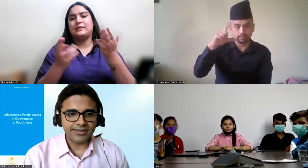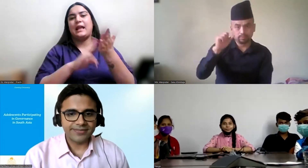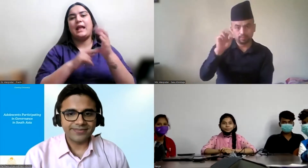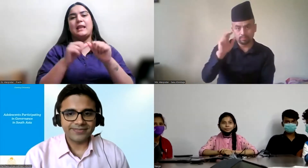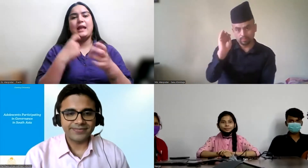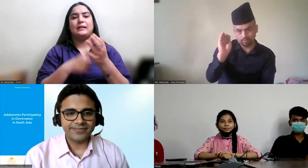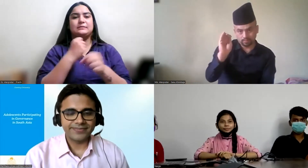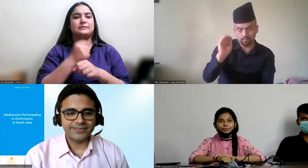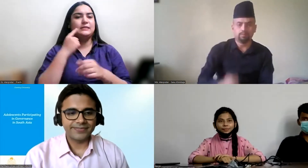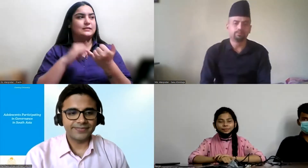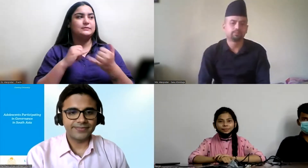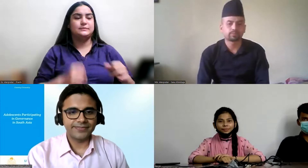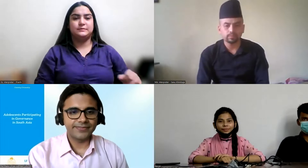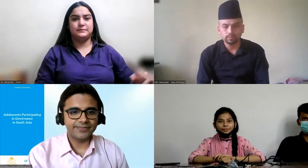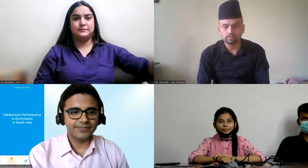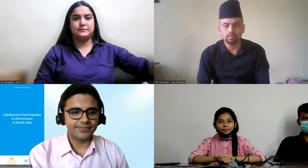Nargis.